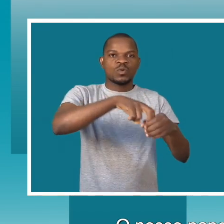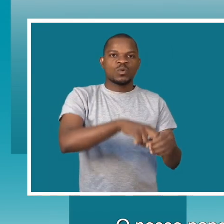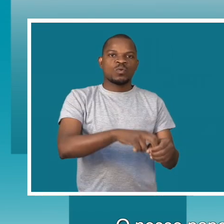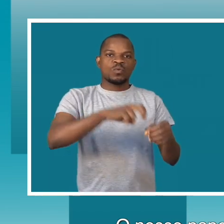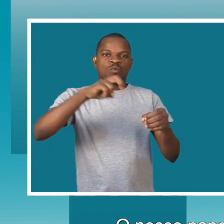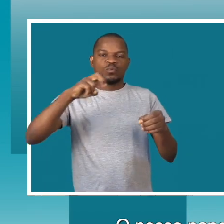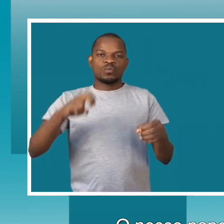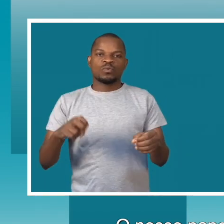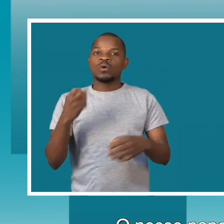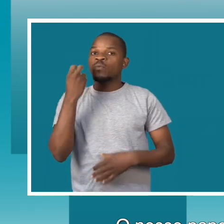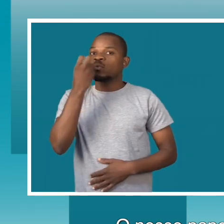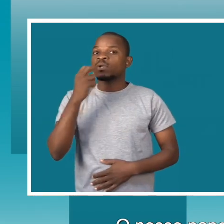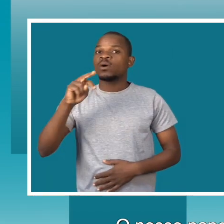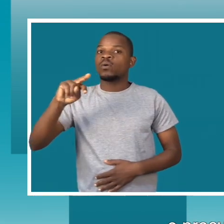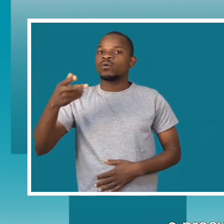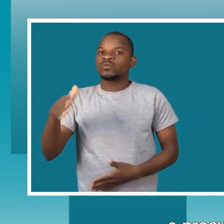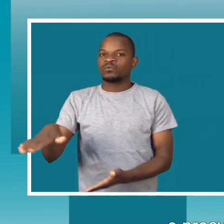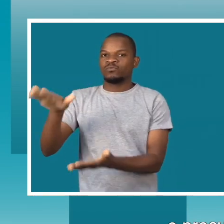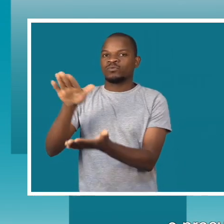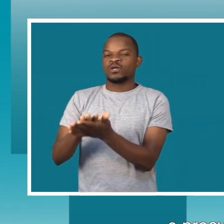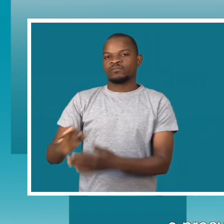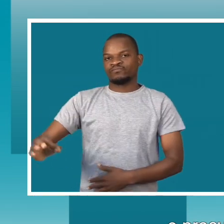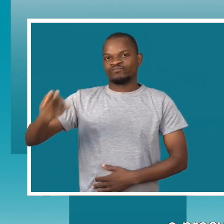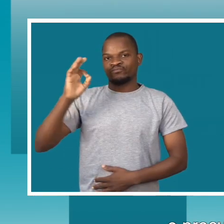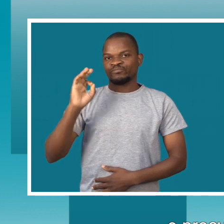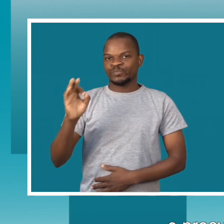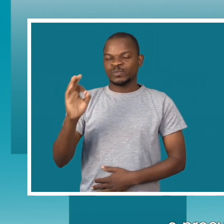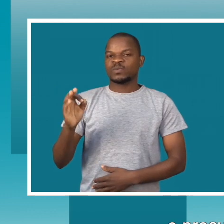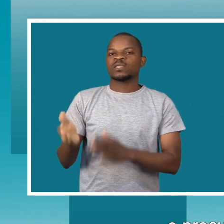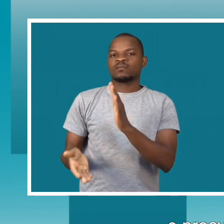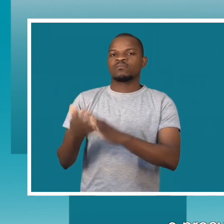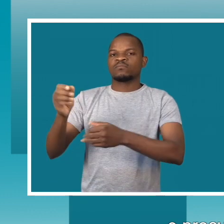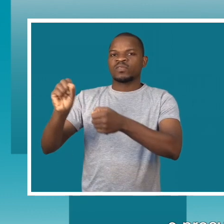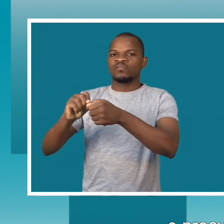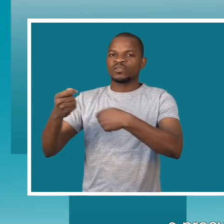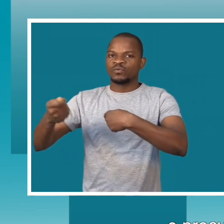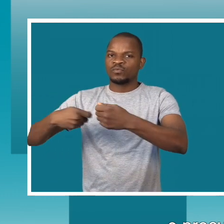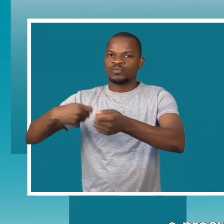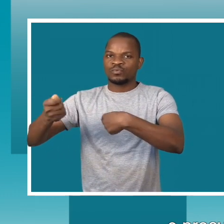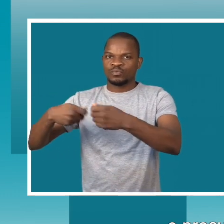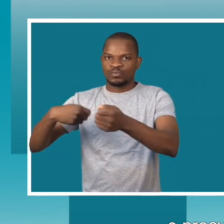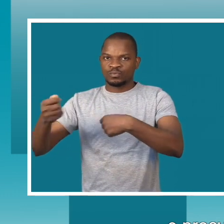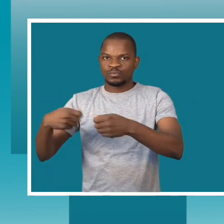do passeio e procurar um sítio com condições melhores para poder praticar essa venda.